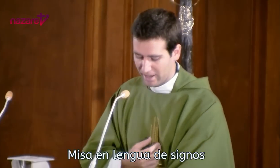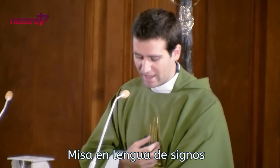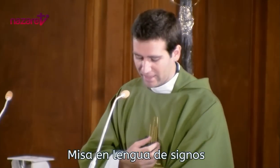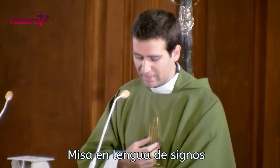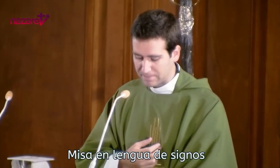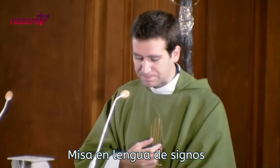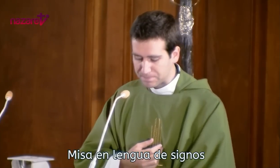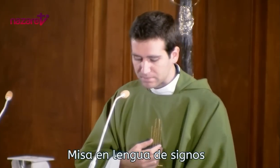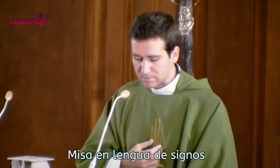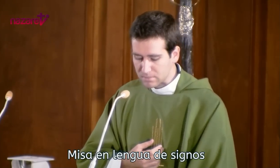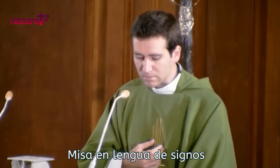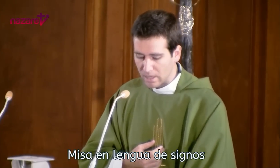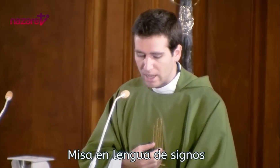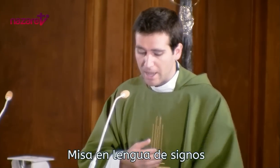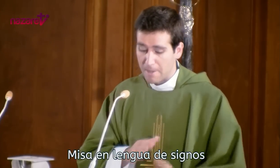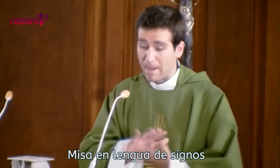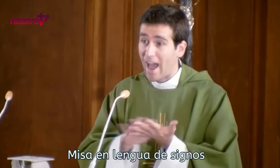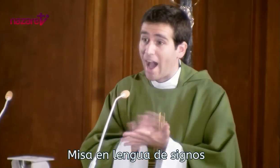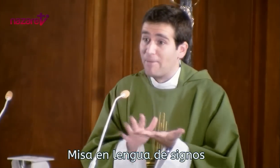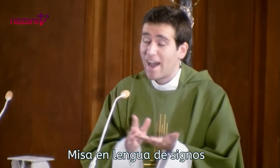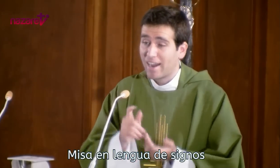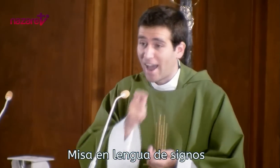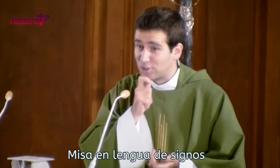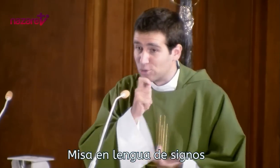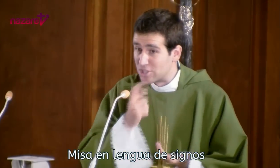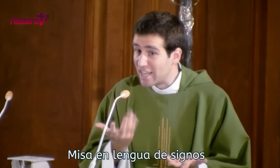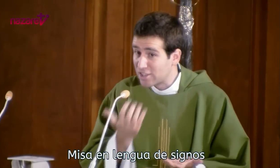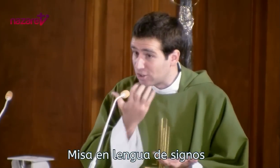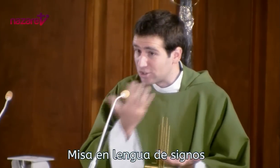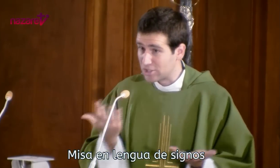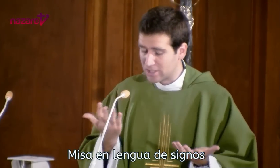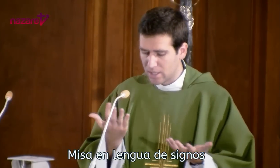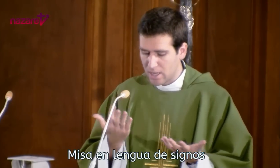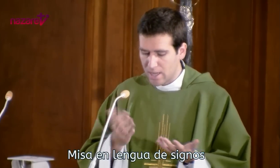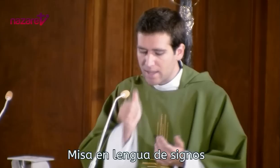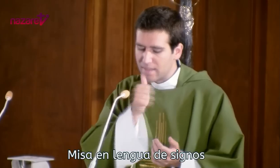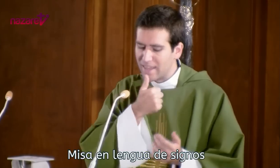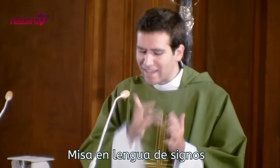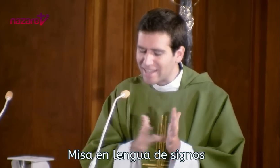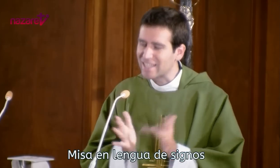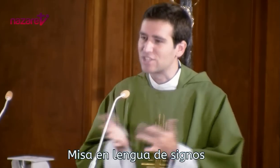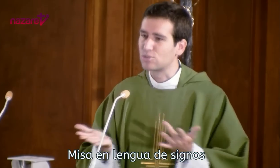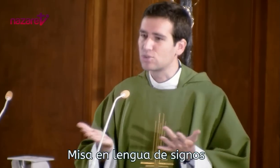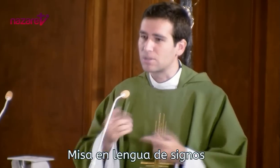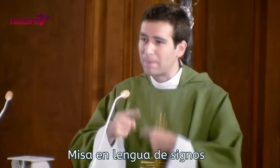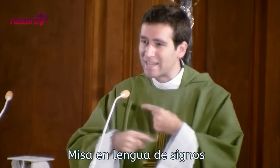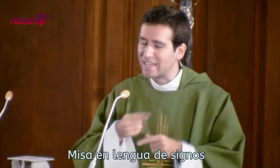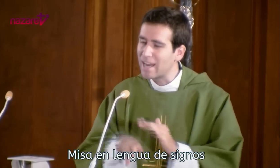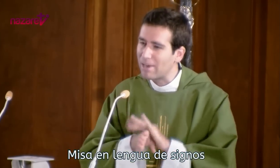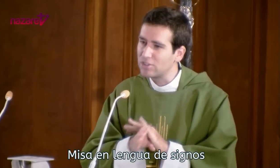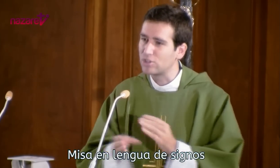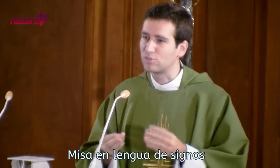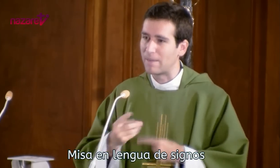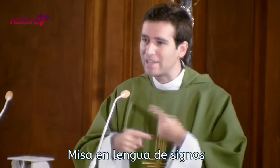verdad, para hablar a tus nietos de quién es Jesús, para seguir hablando a tu familia,